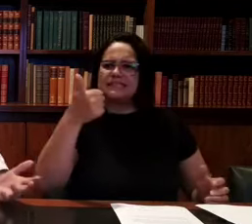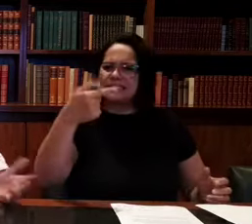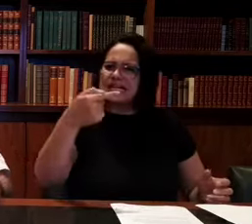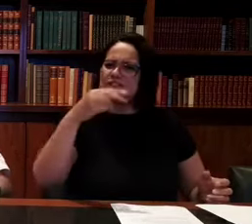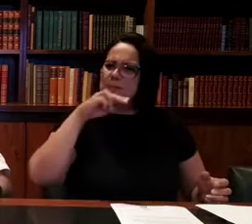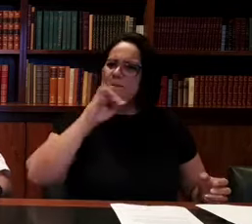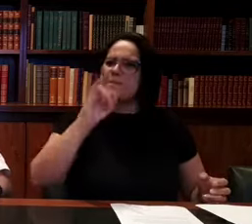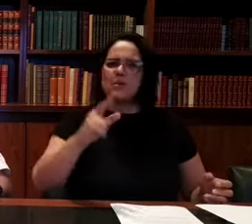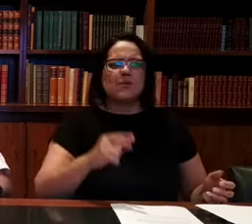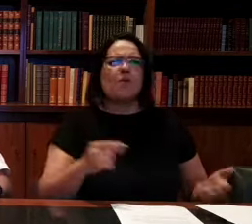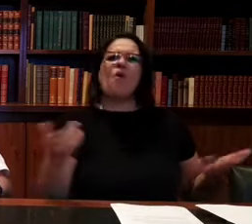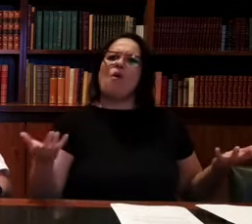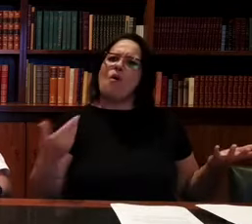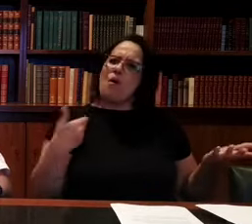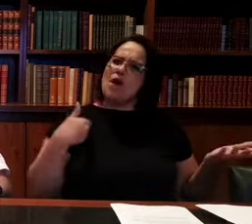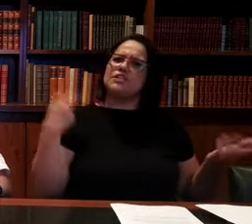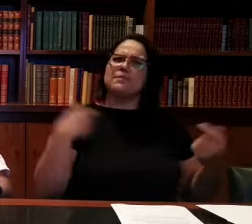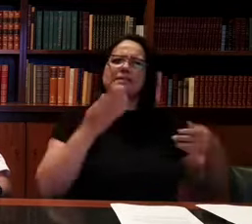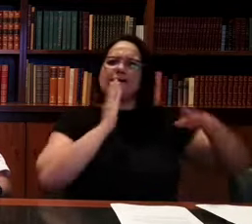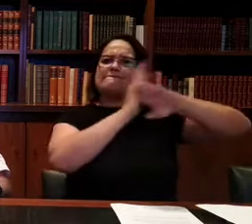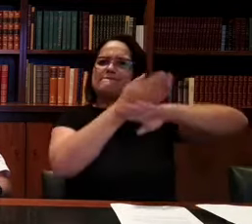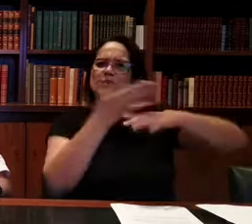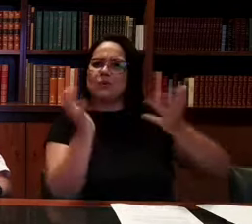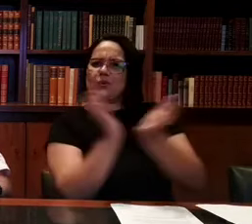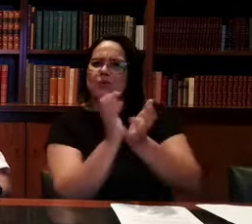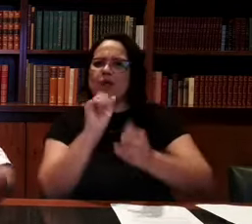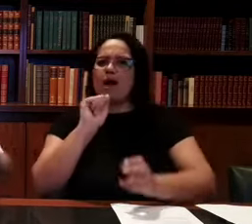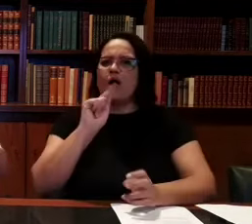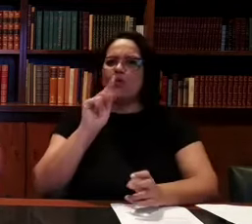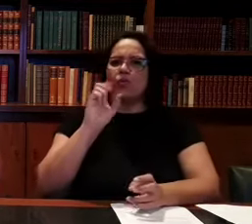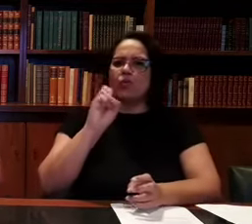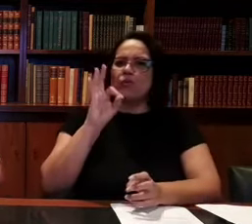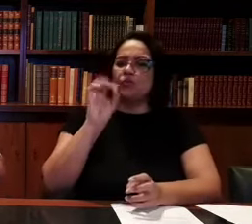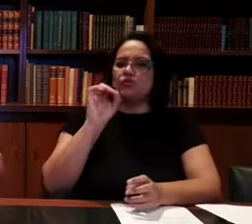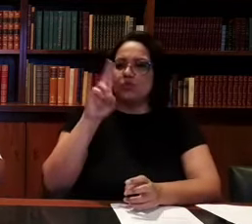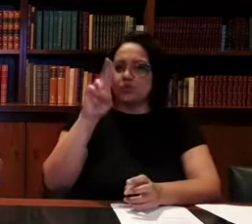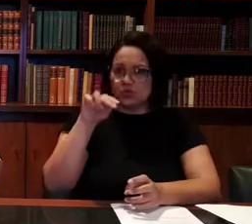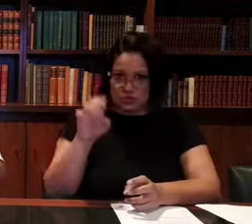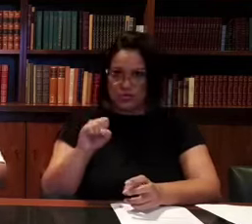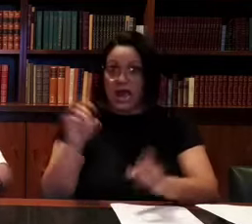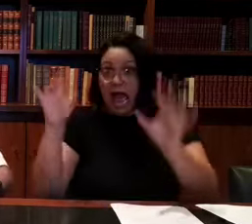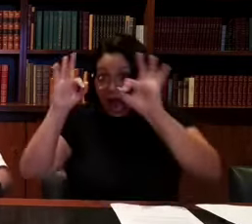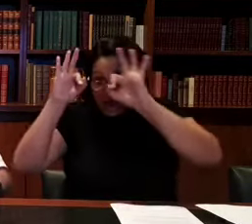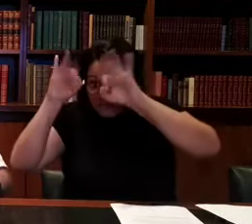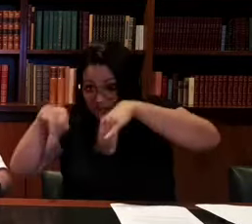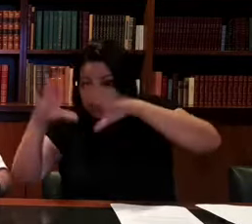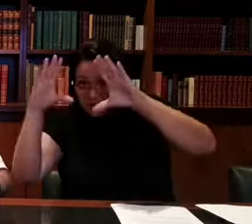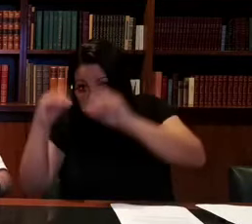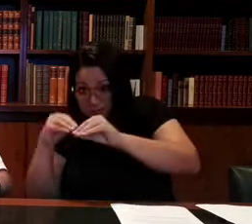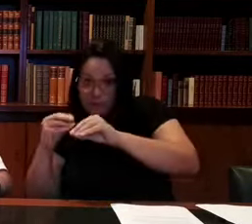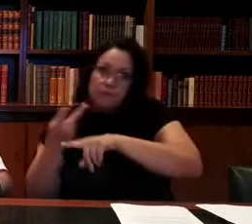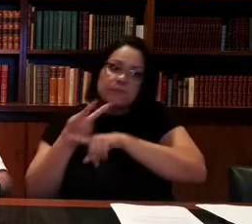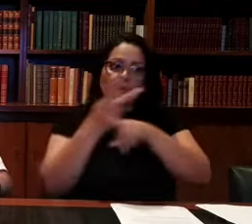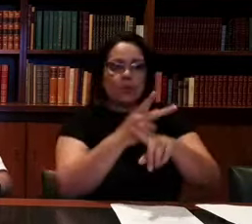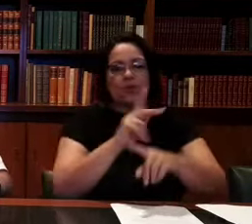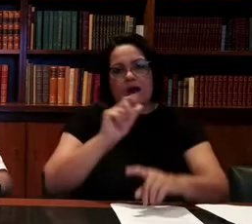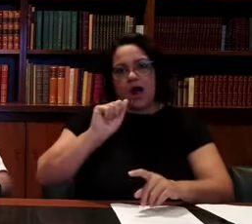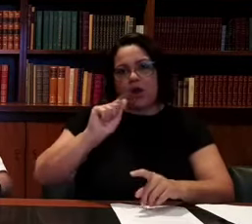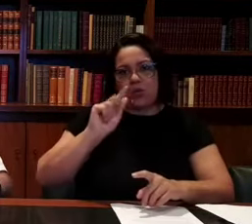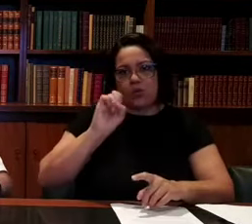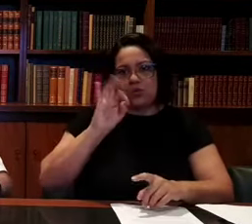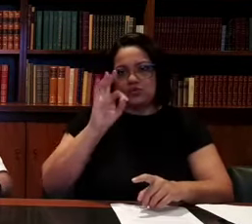temos que passar aí ou a turma do almoço música Só agora quando acabar aqui vai lá na Jovem Pan que os comentários são